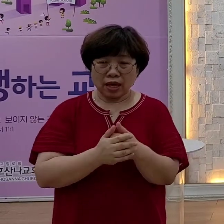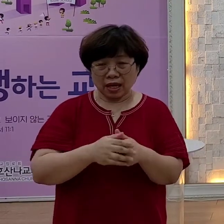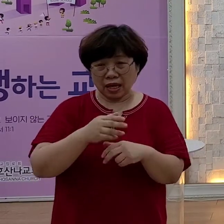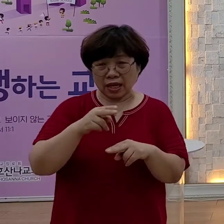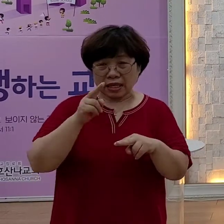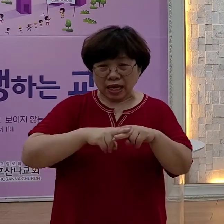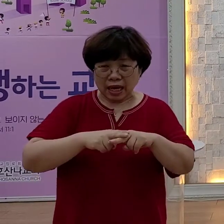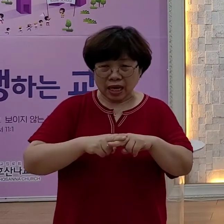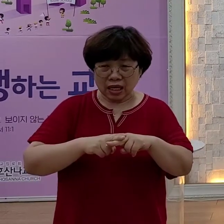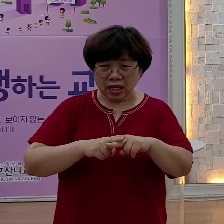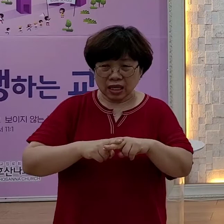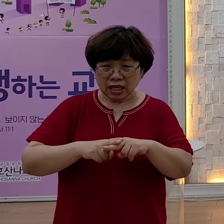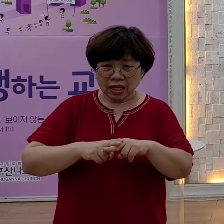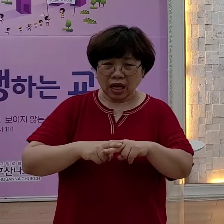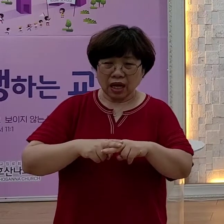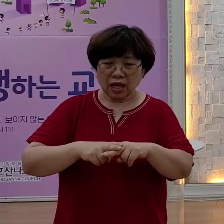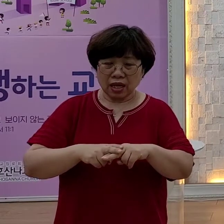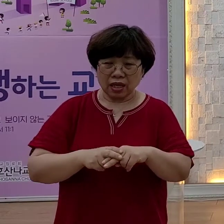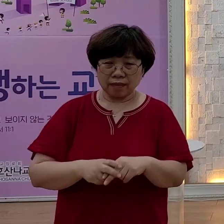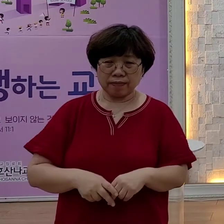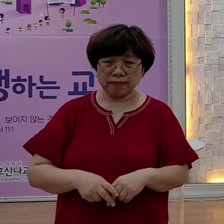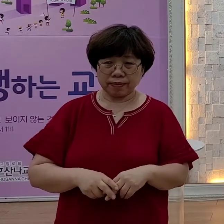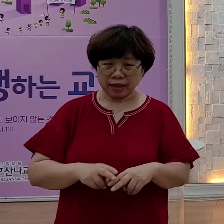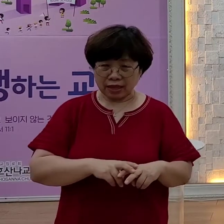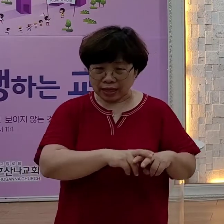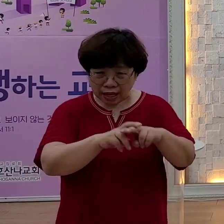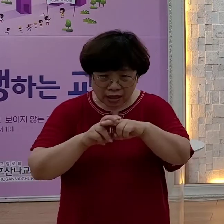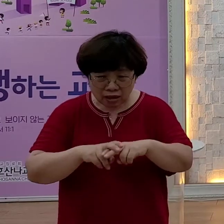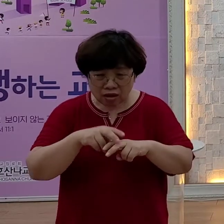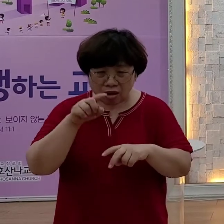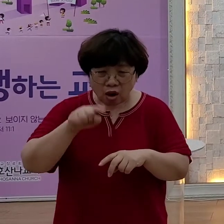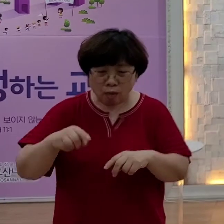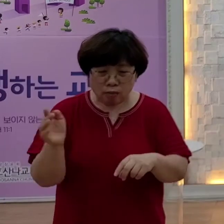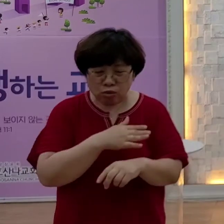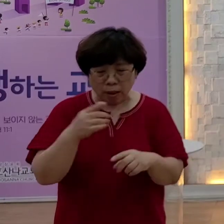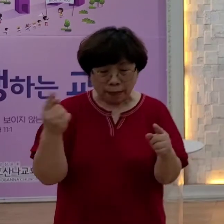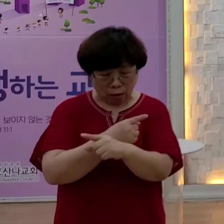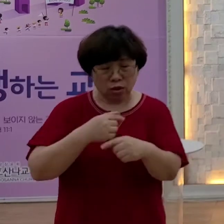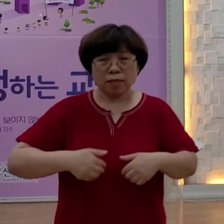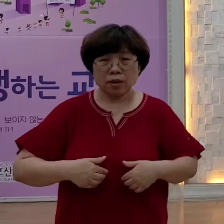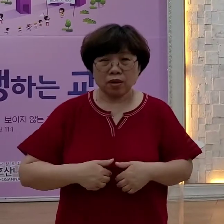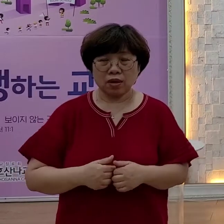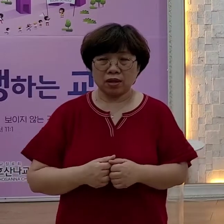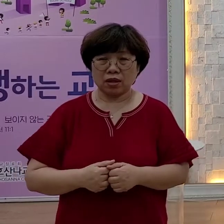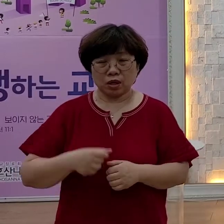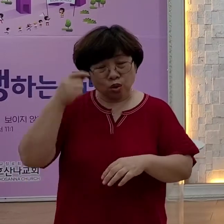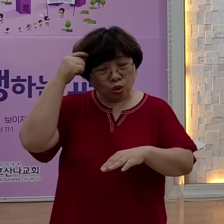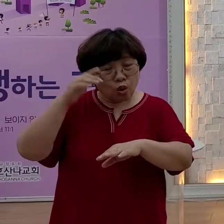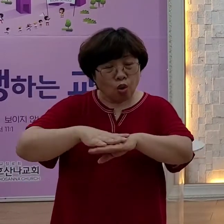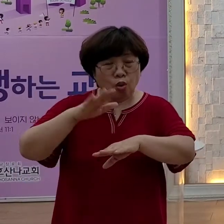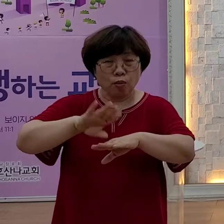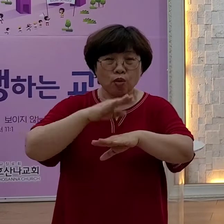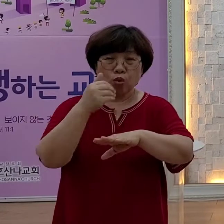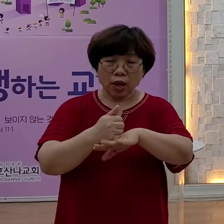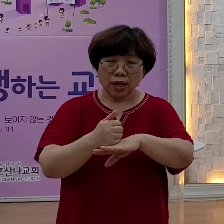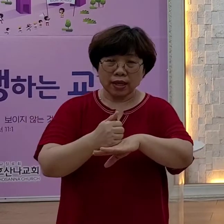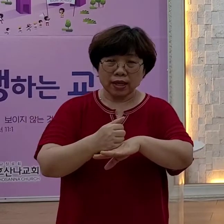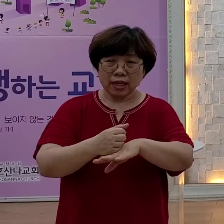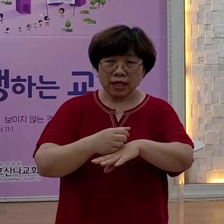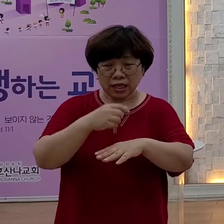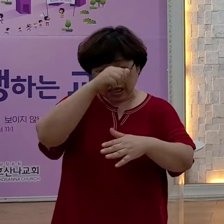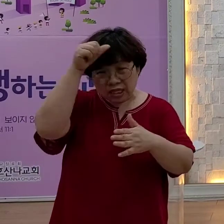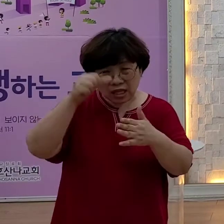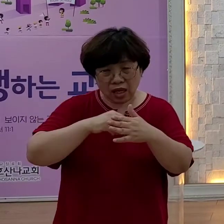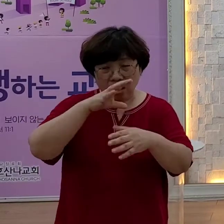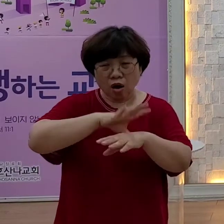이 솔로몬이 인생의 온갖 허무함을 다 경험하고 난 다음에 다시 하나님을 만나고 그가